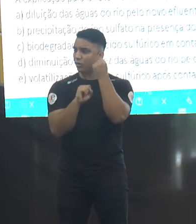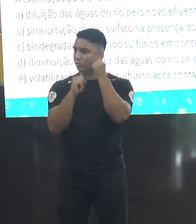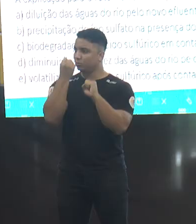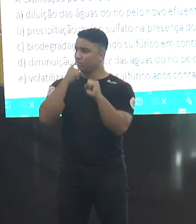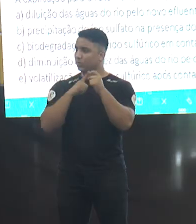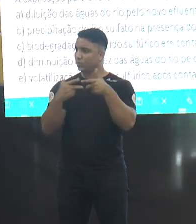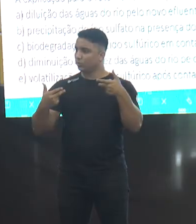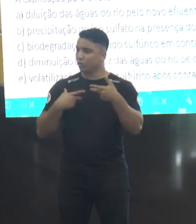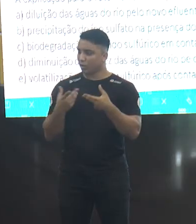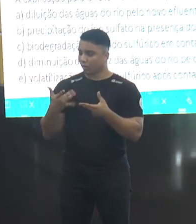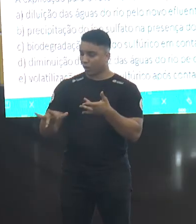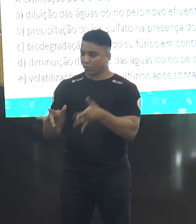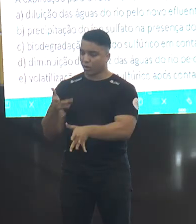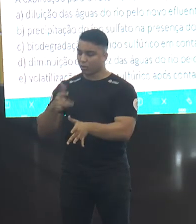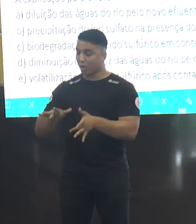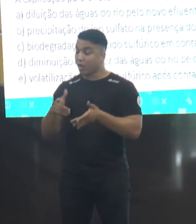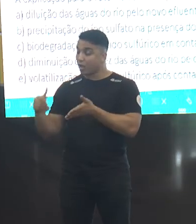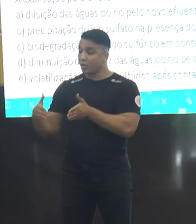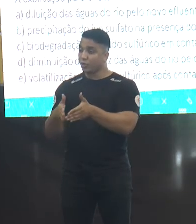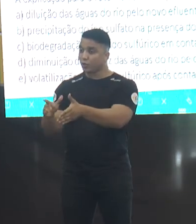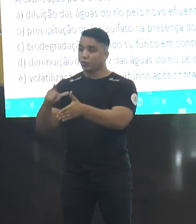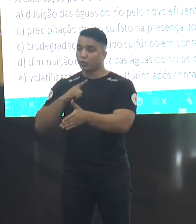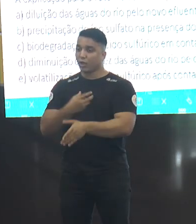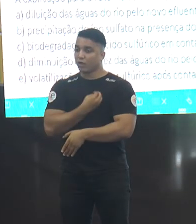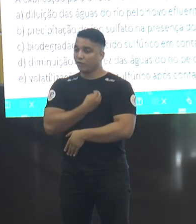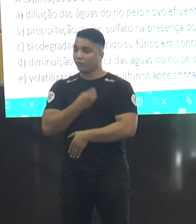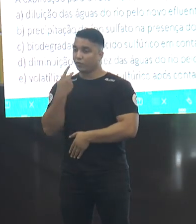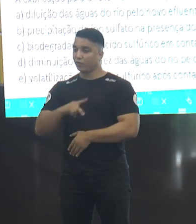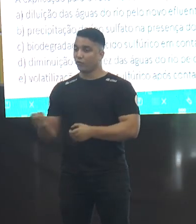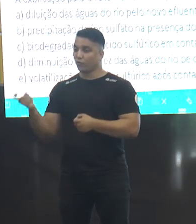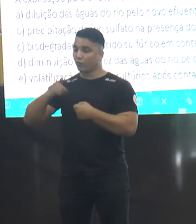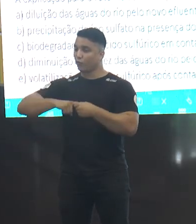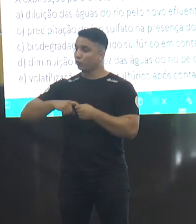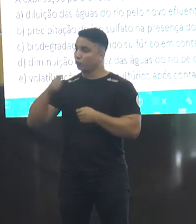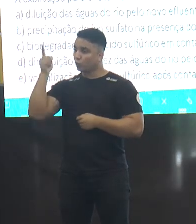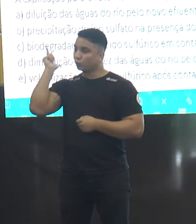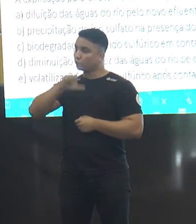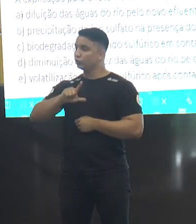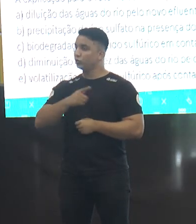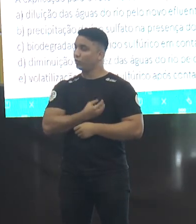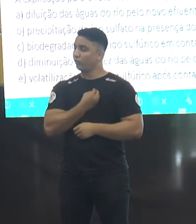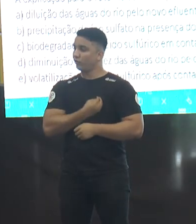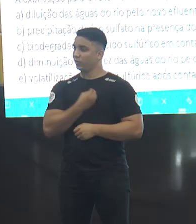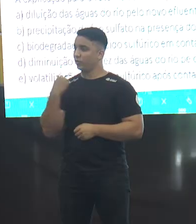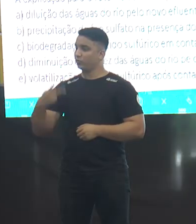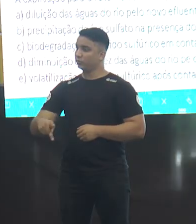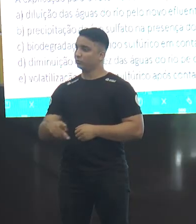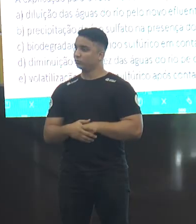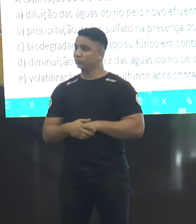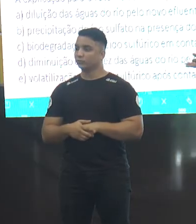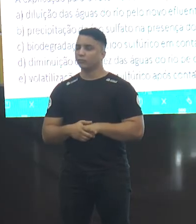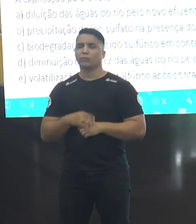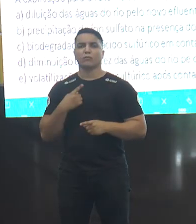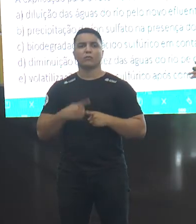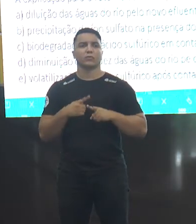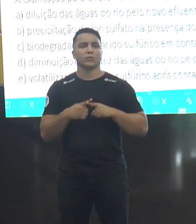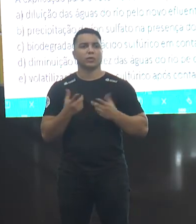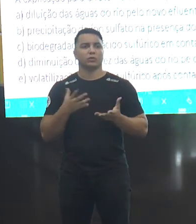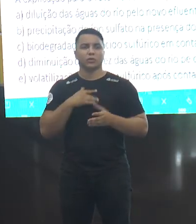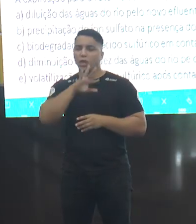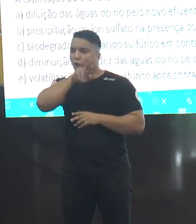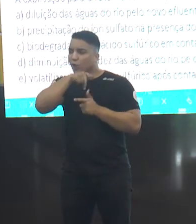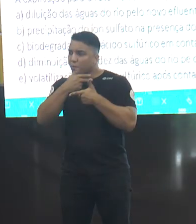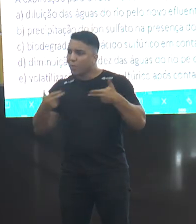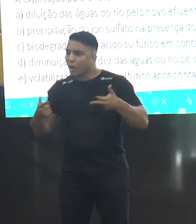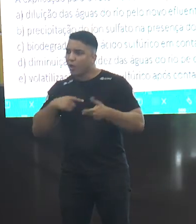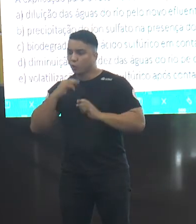seus rejeitos no rio, a vida aquática voltou a florescer. Cara, por que os animais,